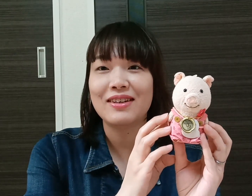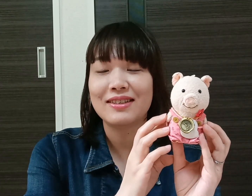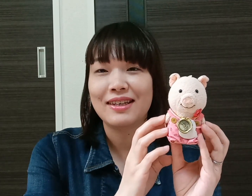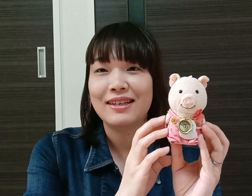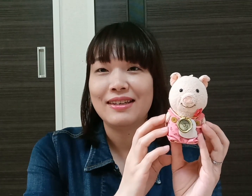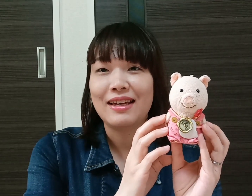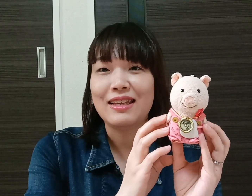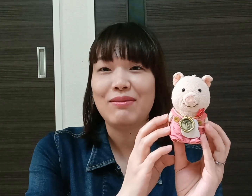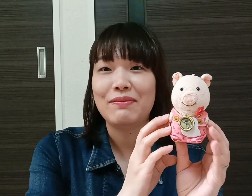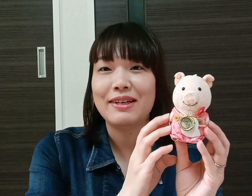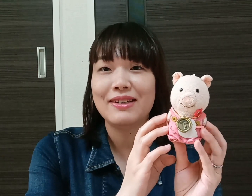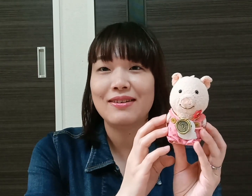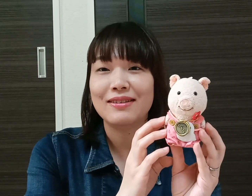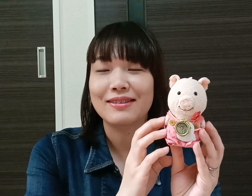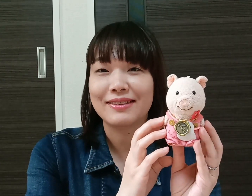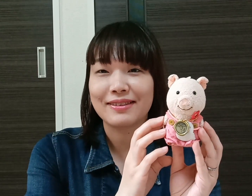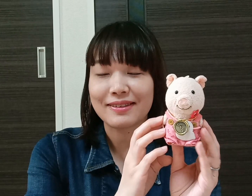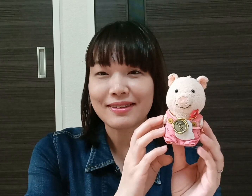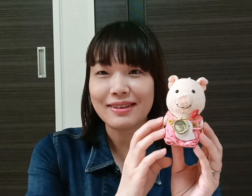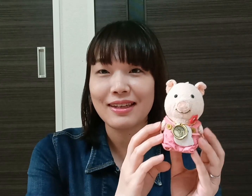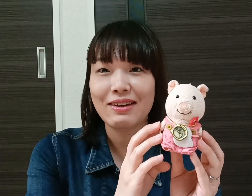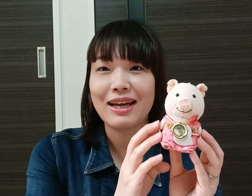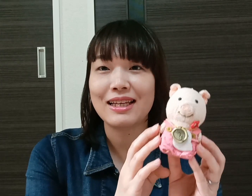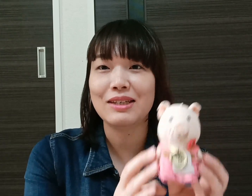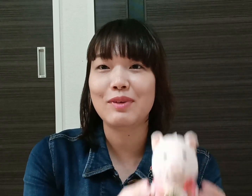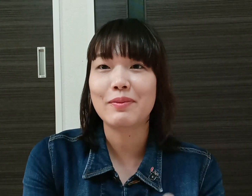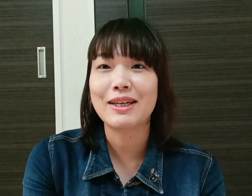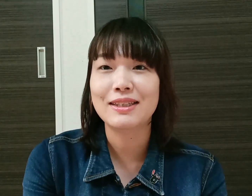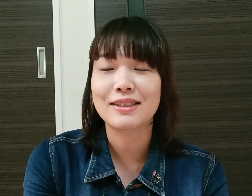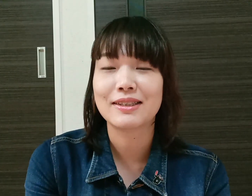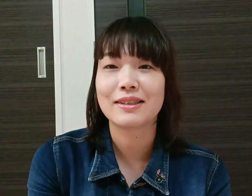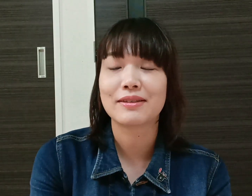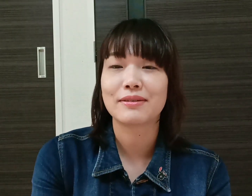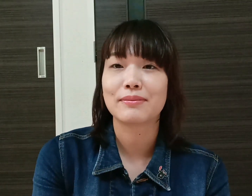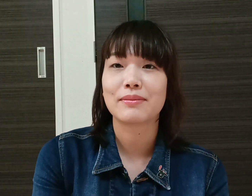強やってみましょう。では始めます。